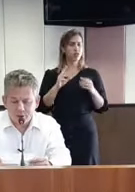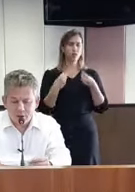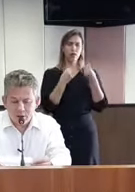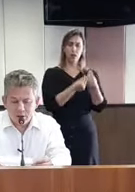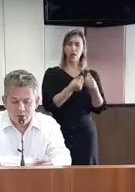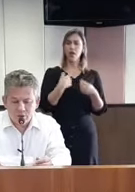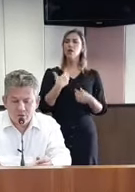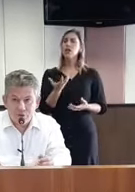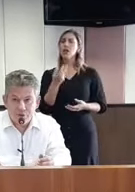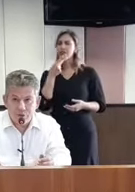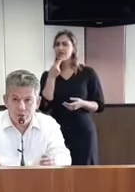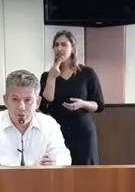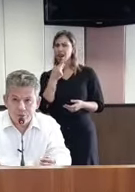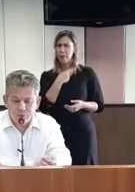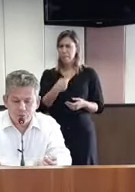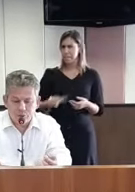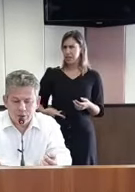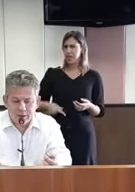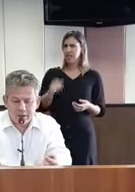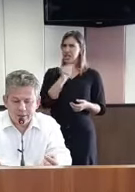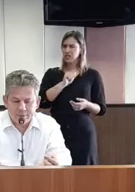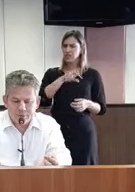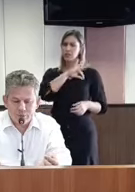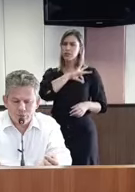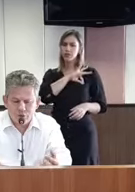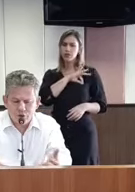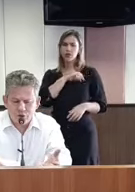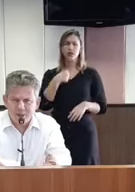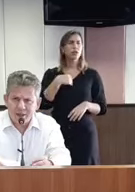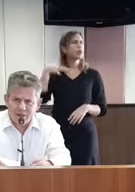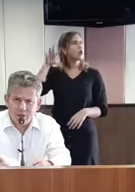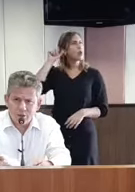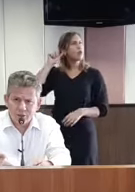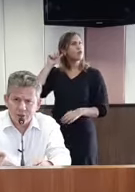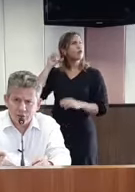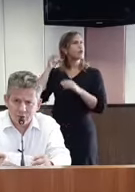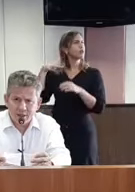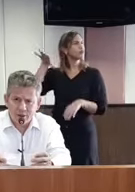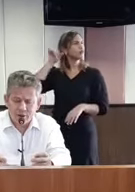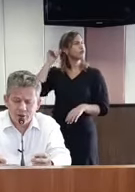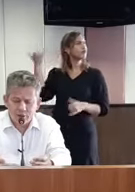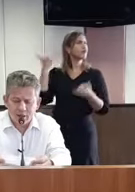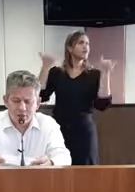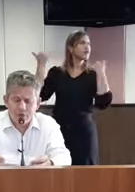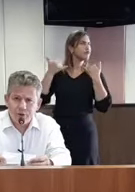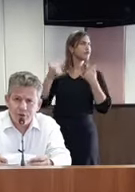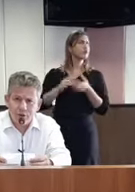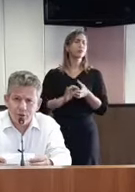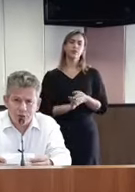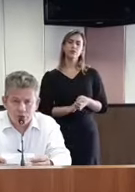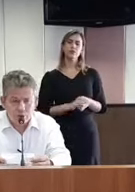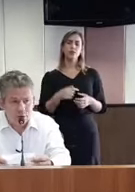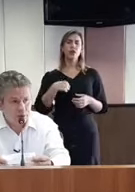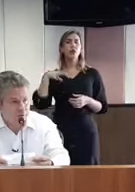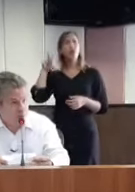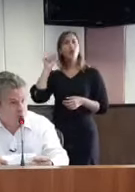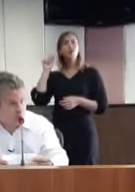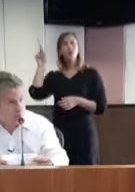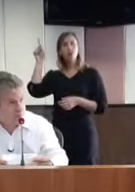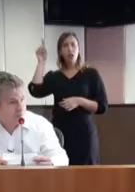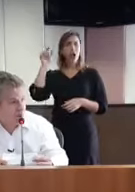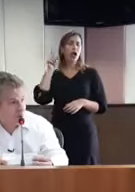sindicato, eu estava ouvindo os meios de comunicação nacionais e internacionais, eu vi que nos Estados Unidos